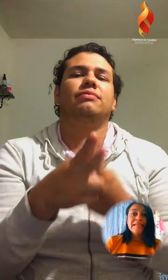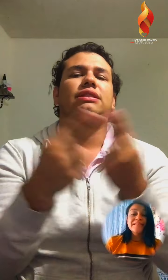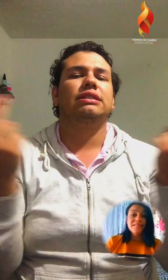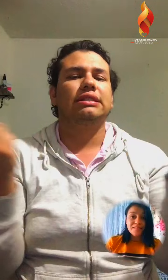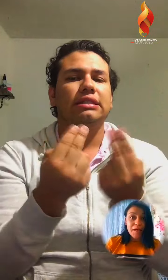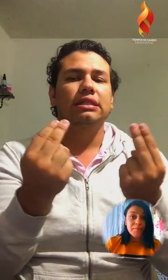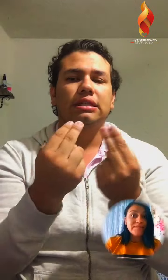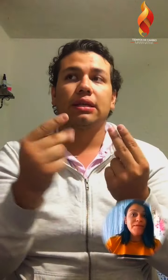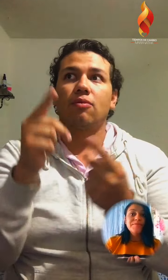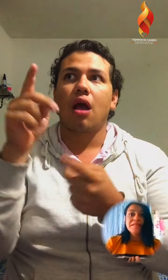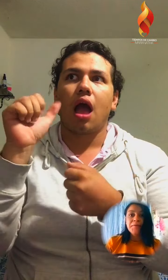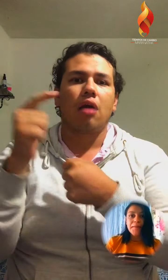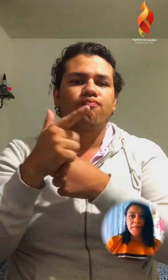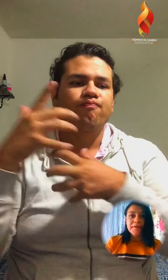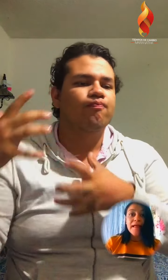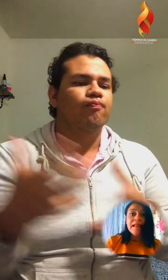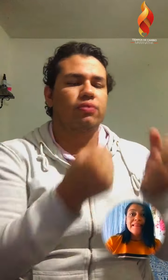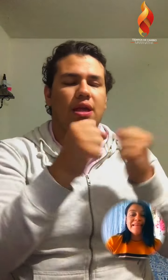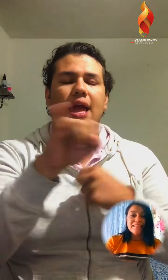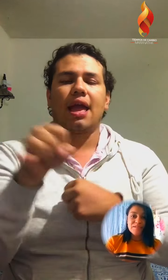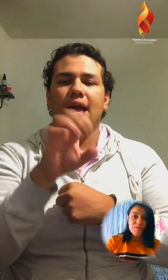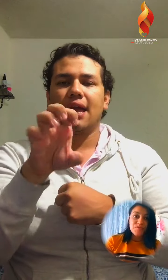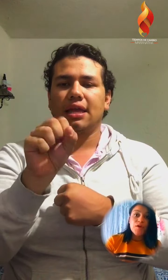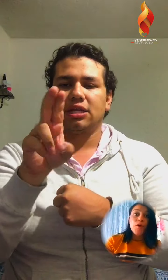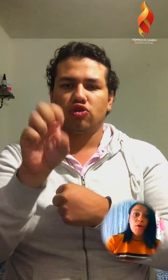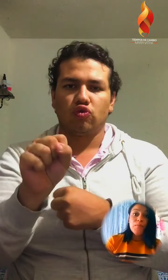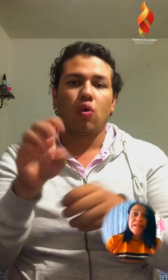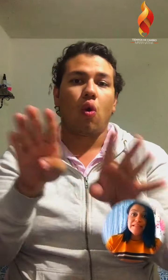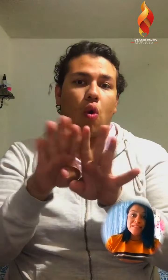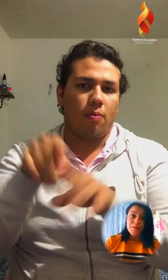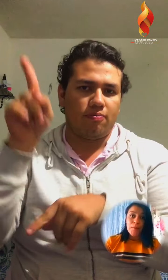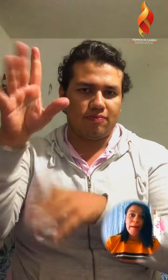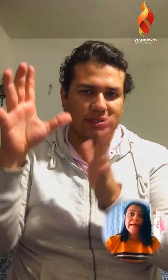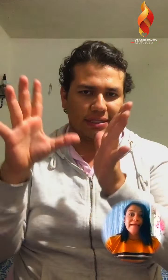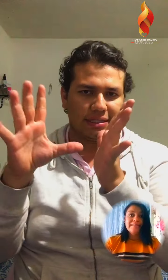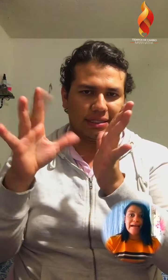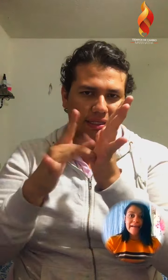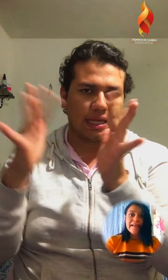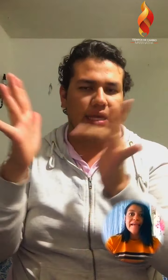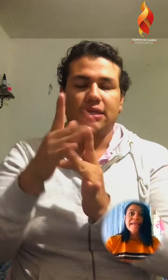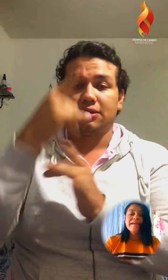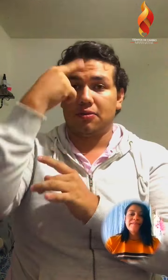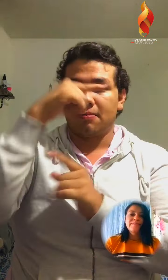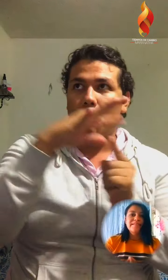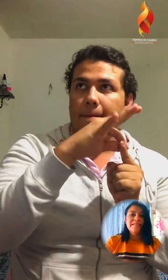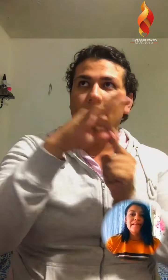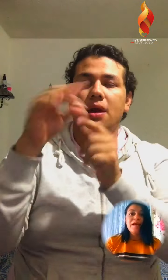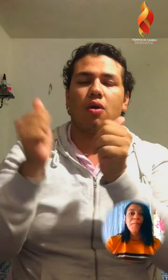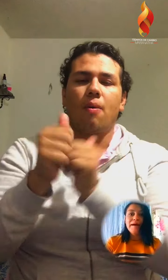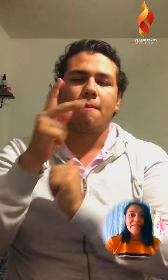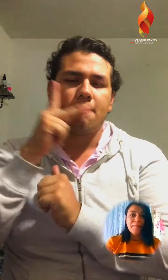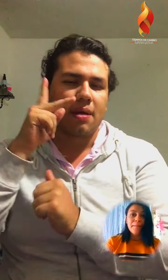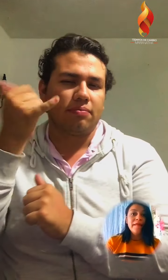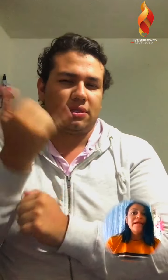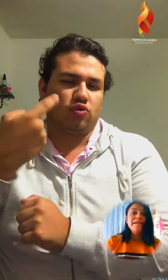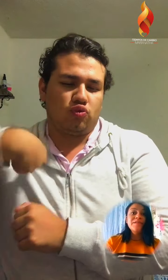y necesitamos de un Salvador, de Jesús como el Cristo, para que sea Él quien nos acerque al